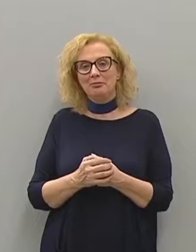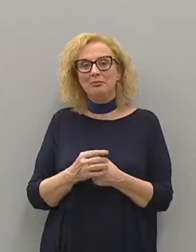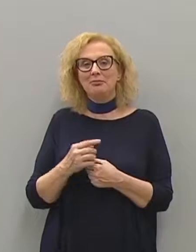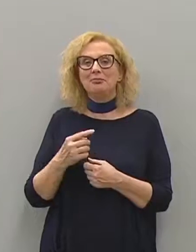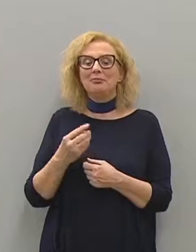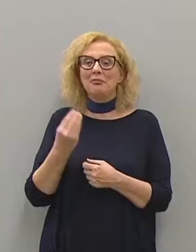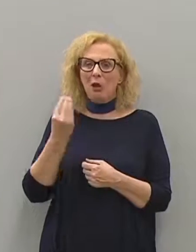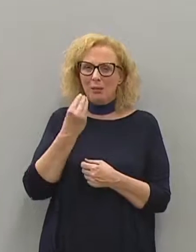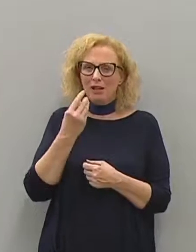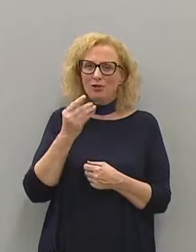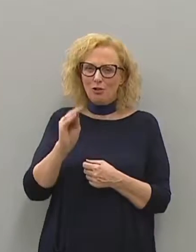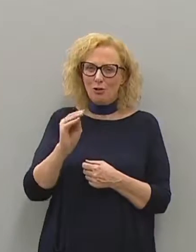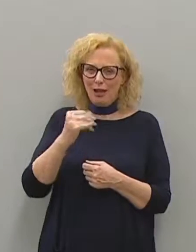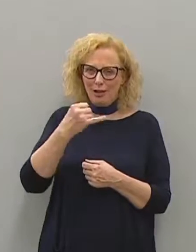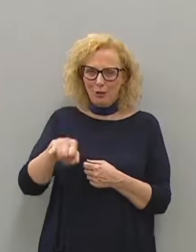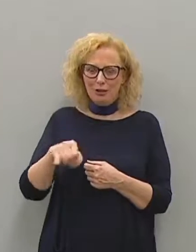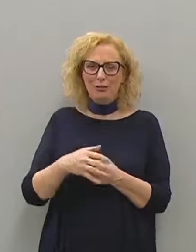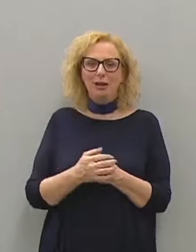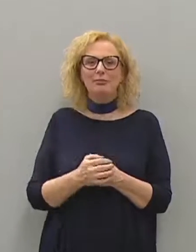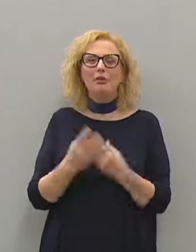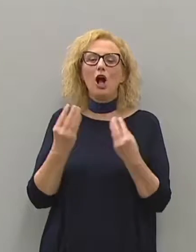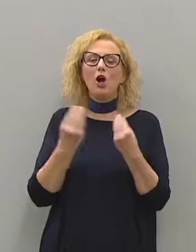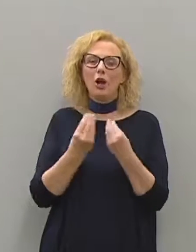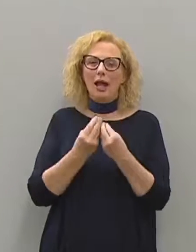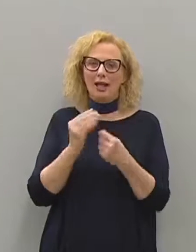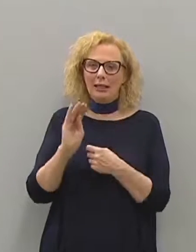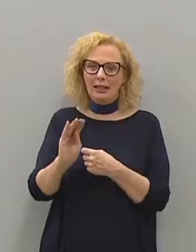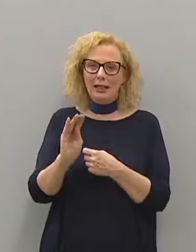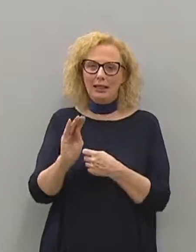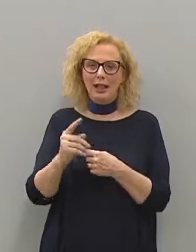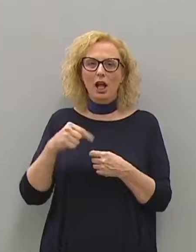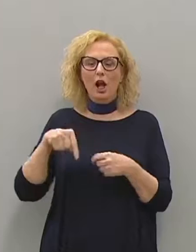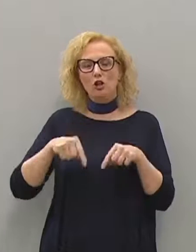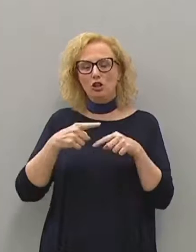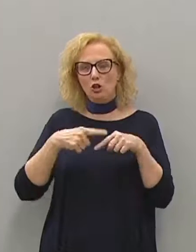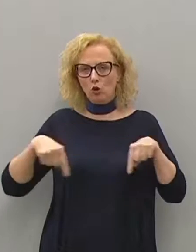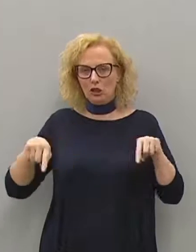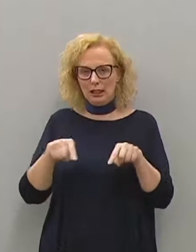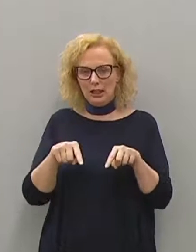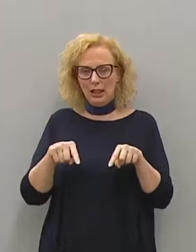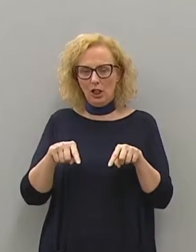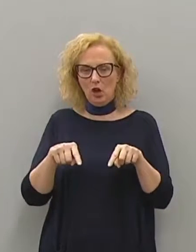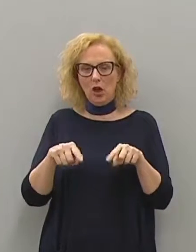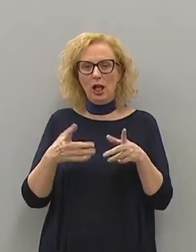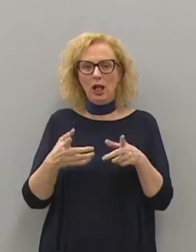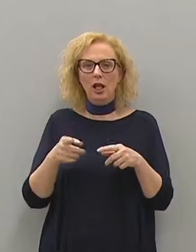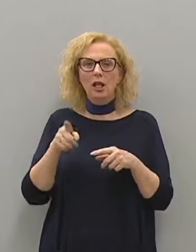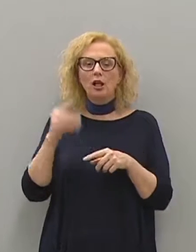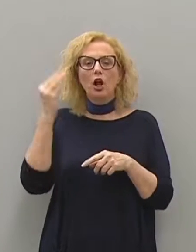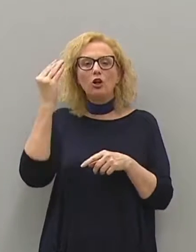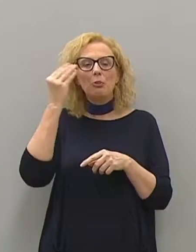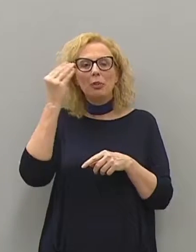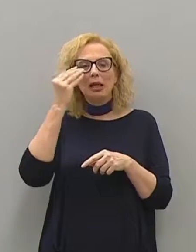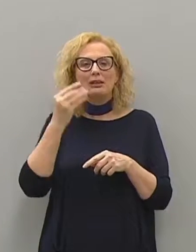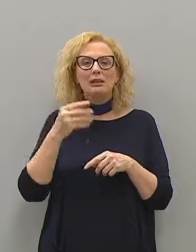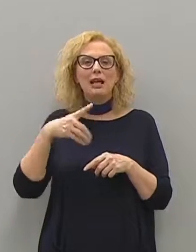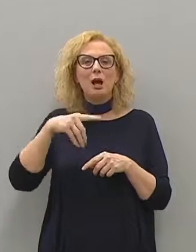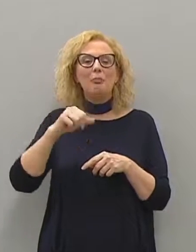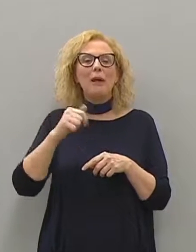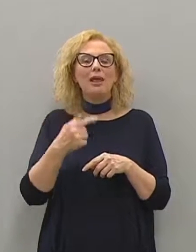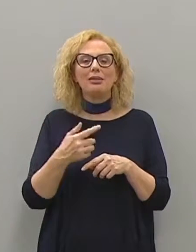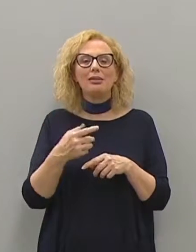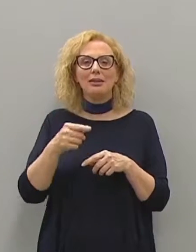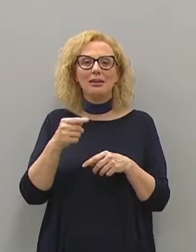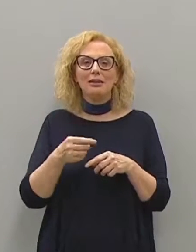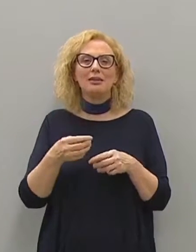quest'ultima domanda presidente in un collega ci chiede oggi c'era il consiglio che cosa ne pensa della risoluzione del pad per avere i dati giusti